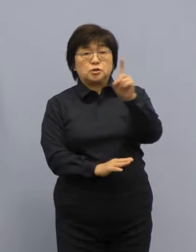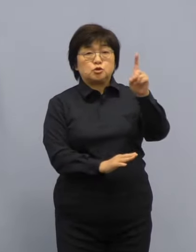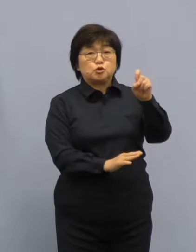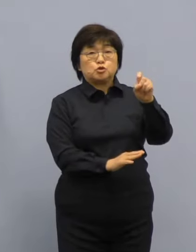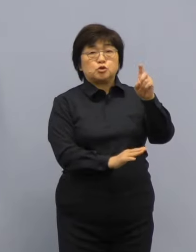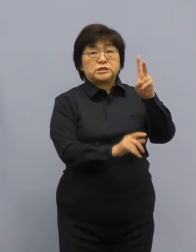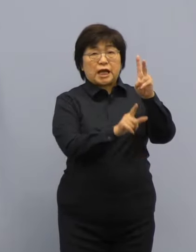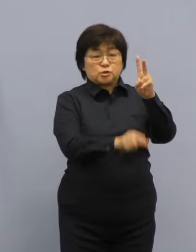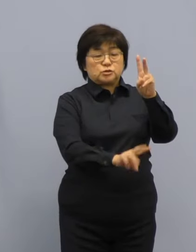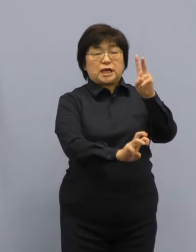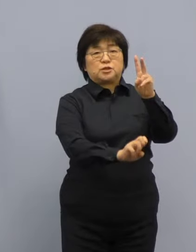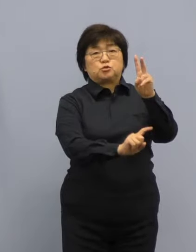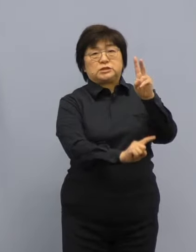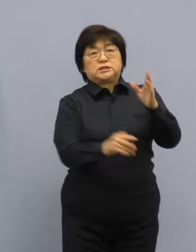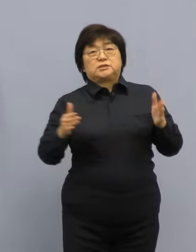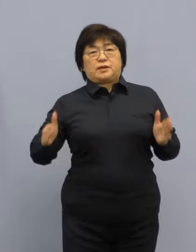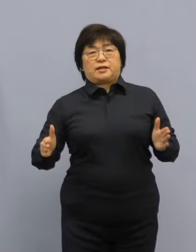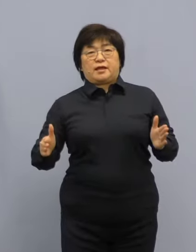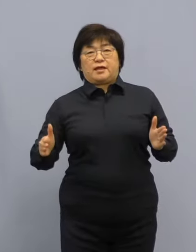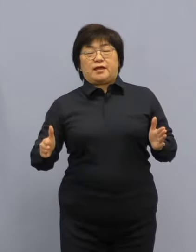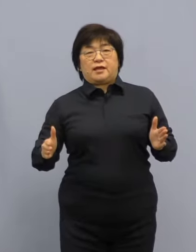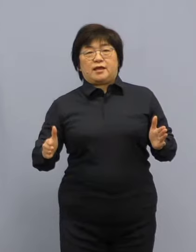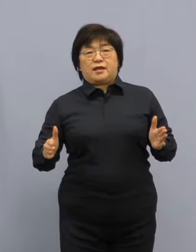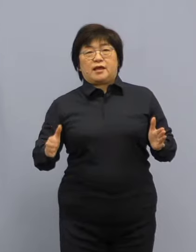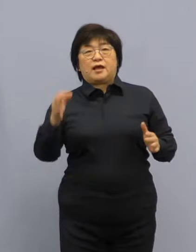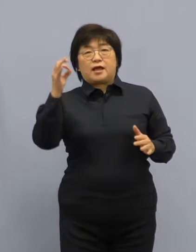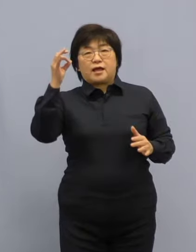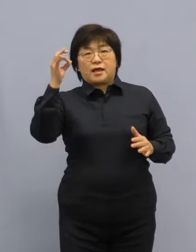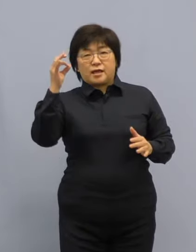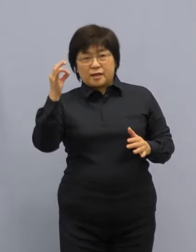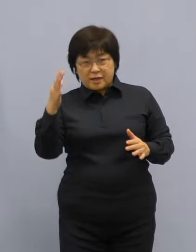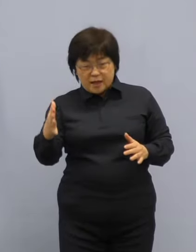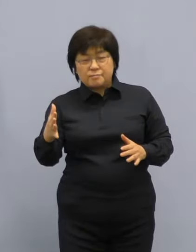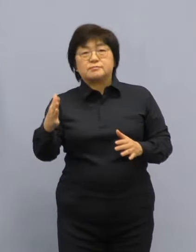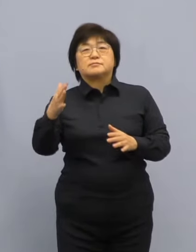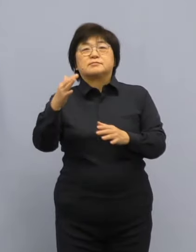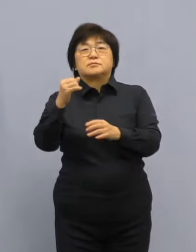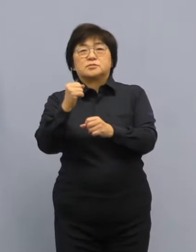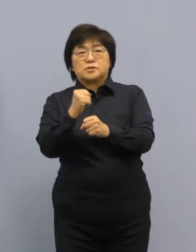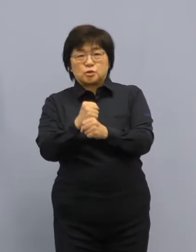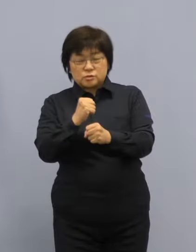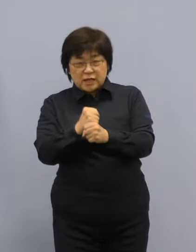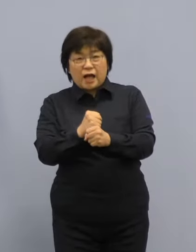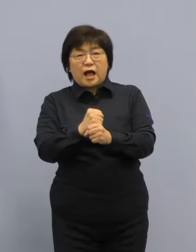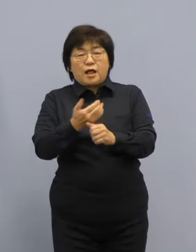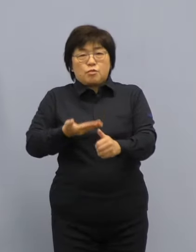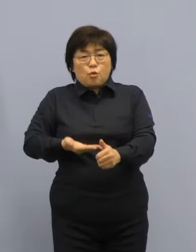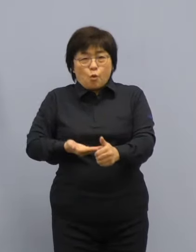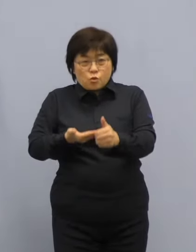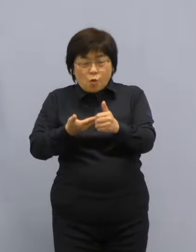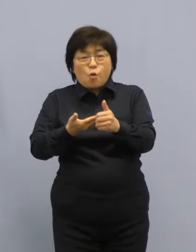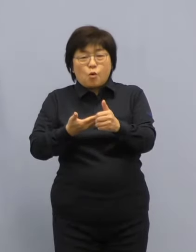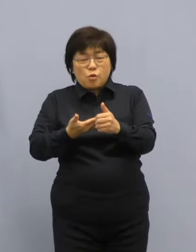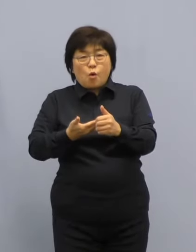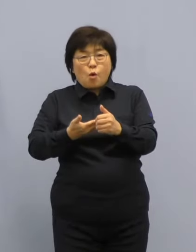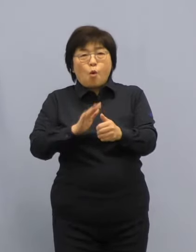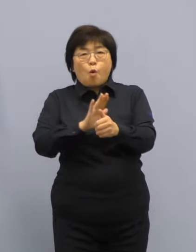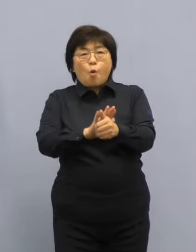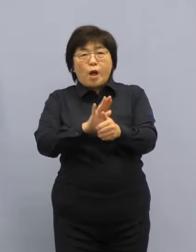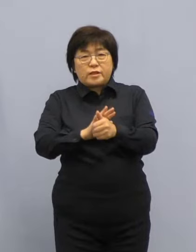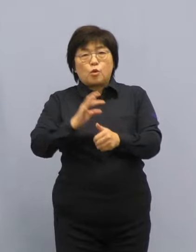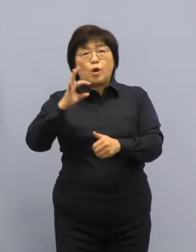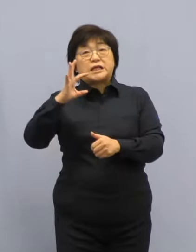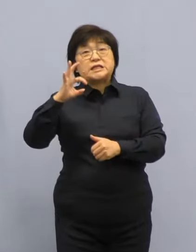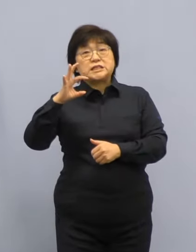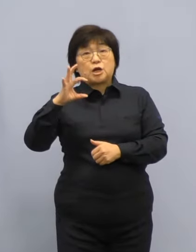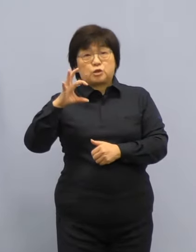31日まででございます。長崎県産農産物応援団のインスタグラムがあります、アカウ